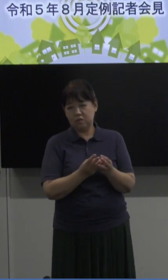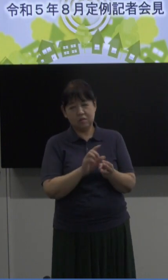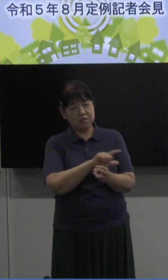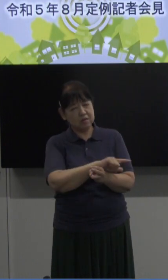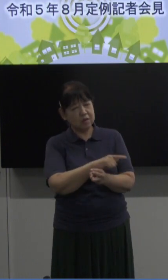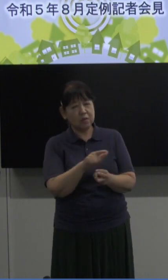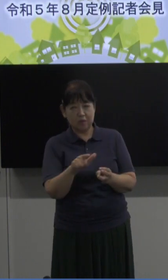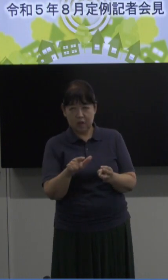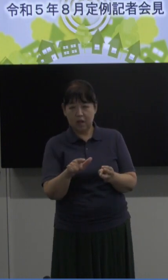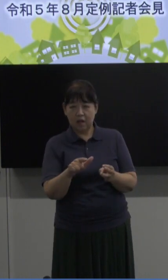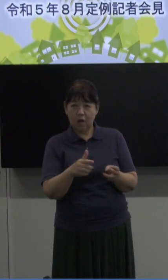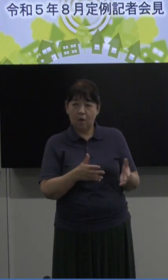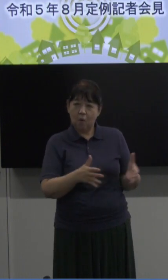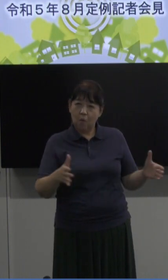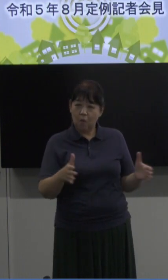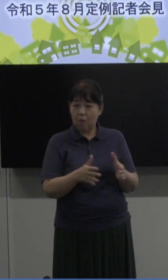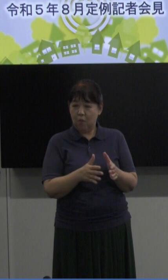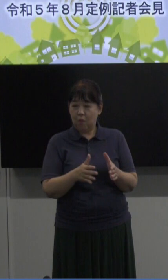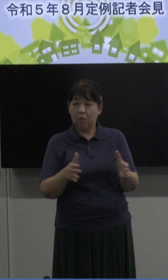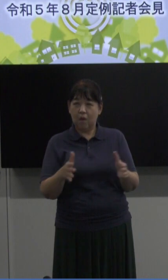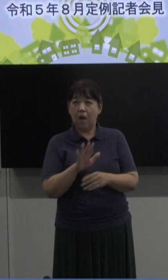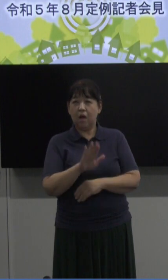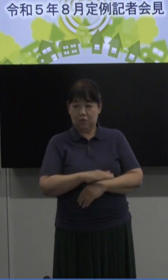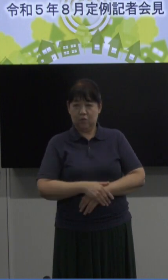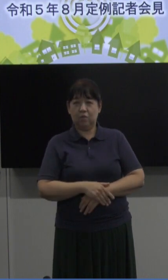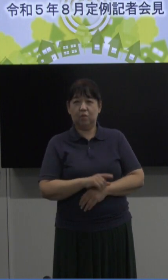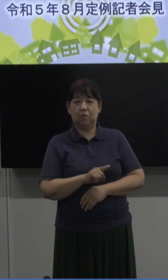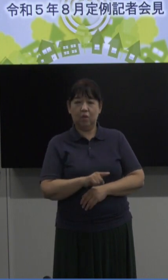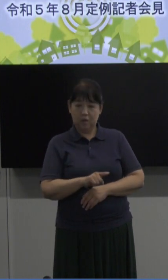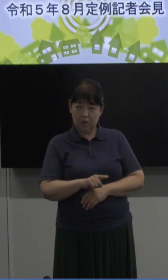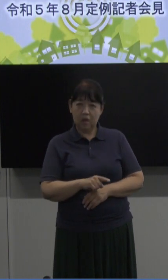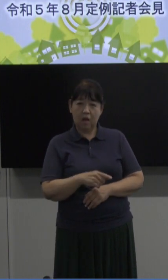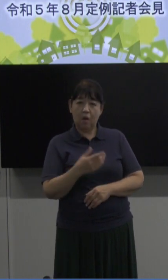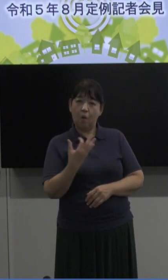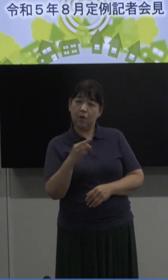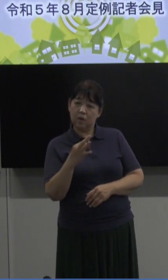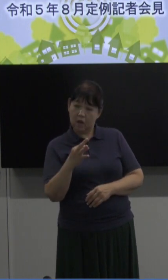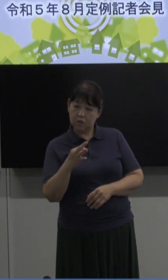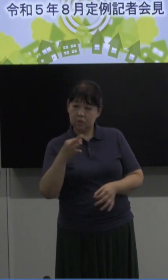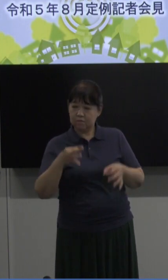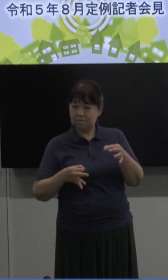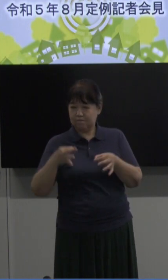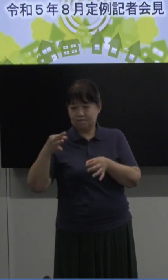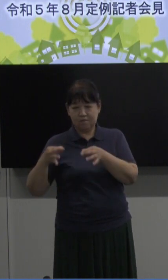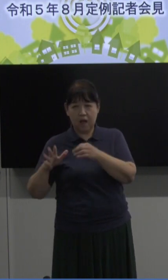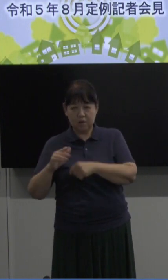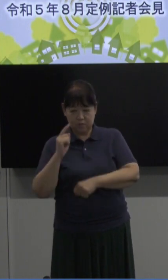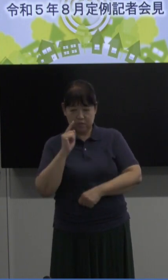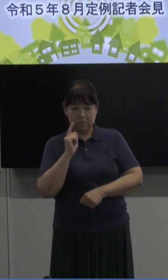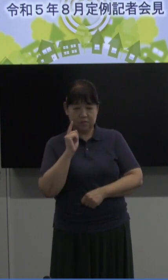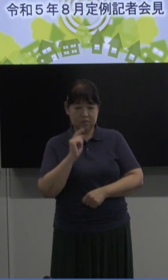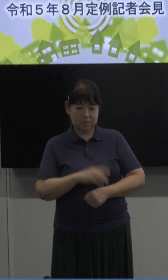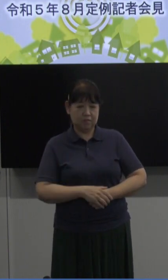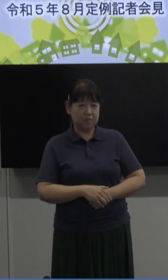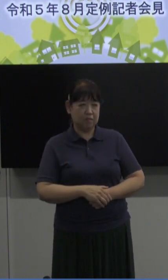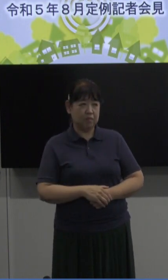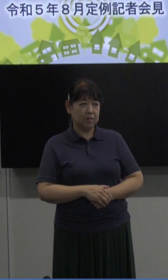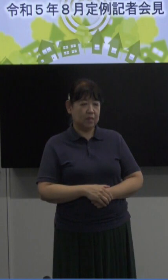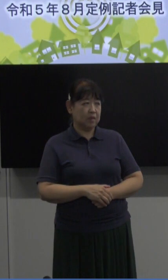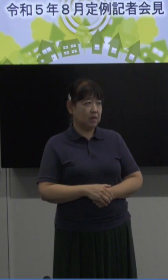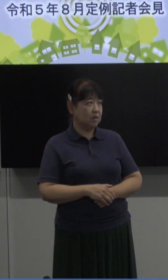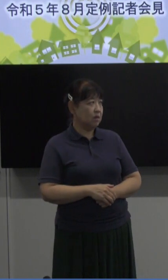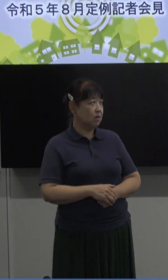してですね、この使用済みおむつの園処分はこれは実は国が推奨しているところでございまして